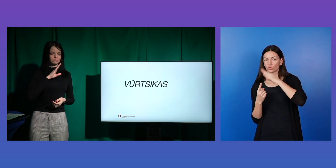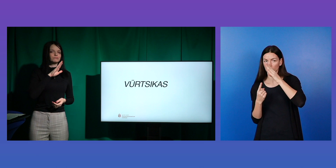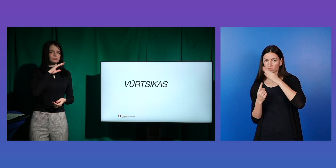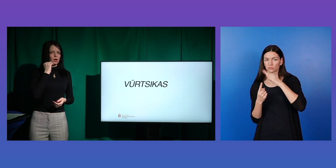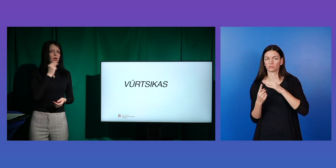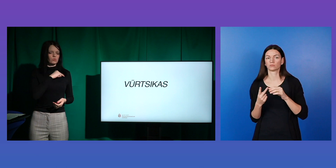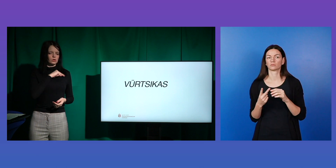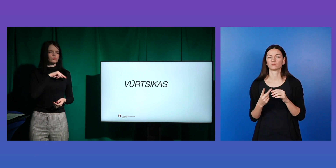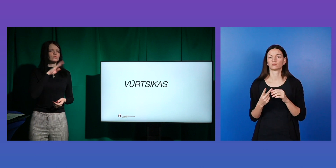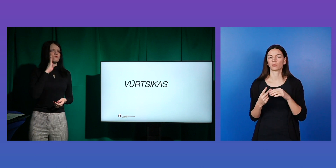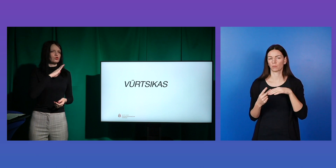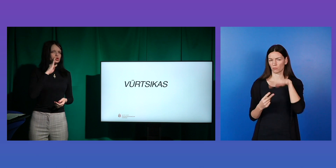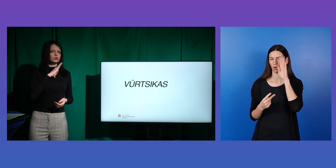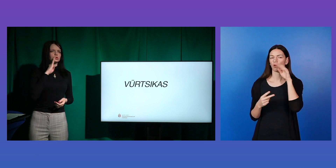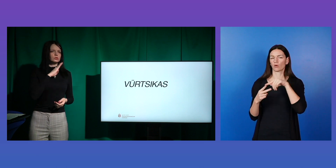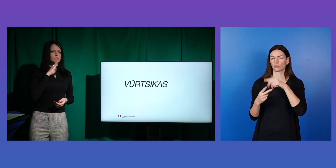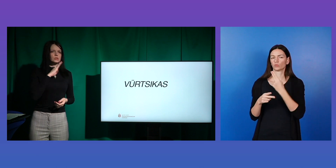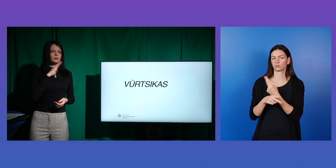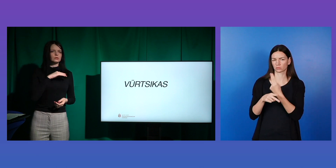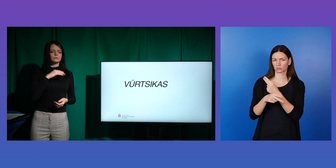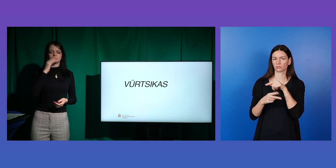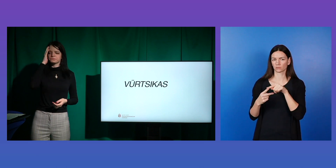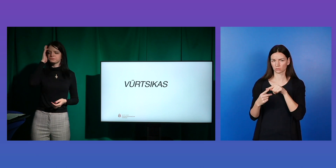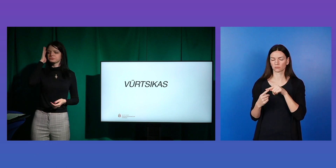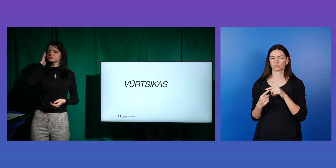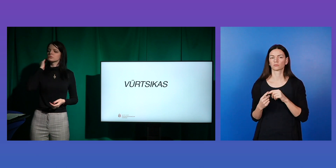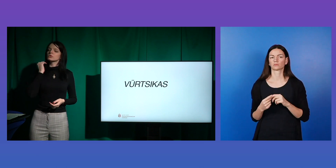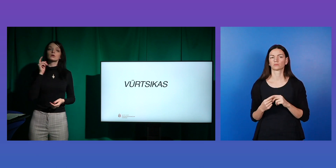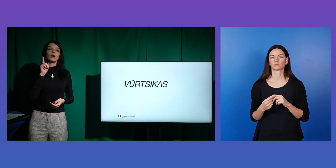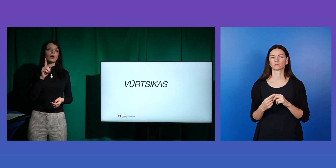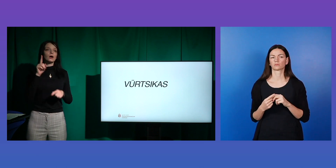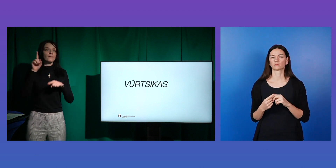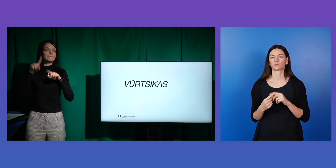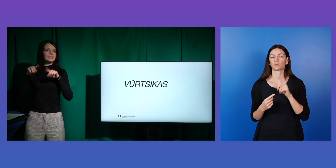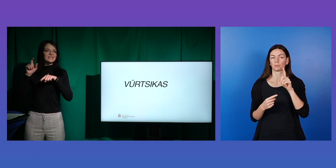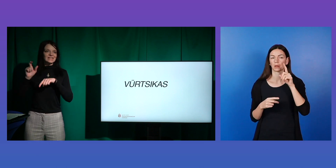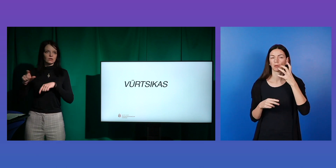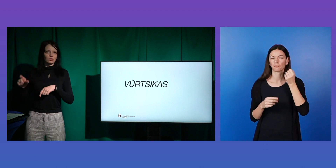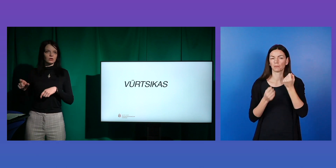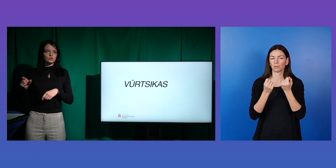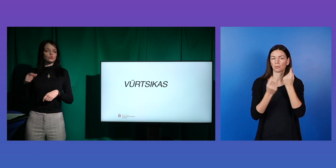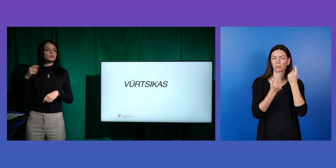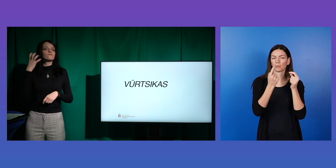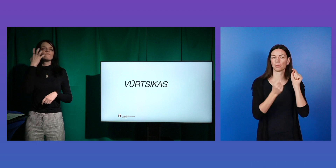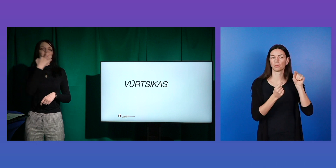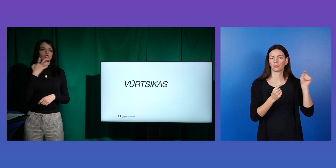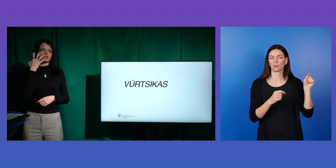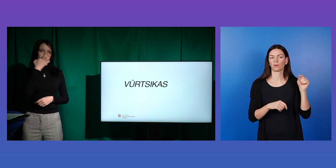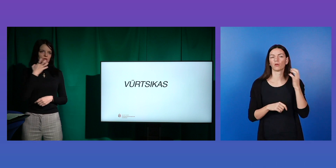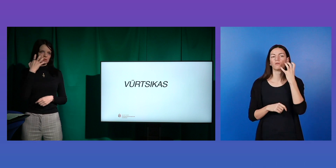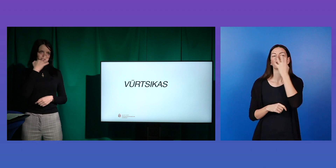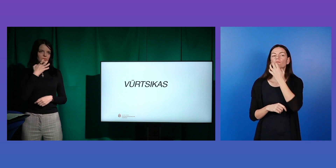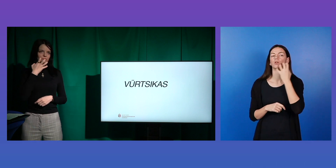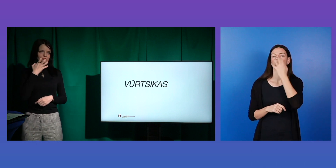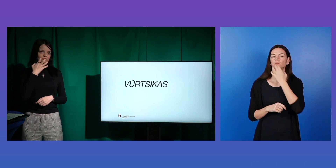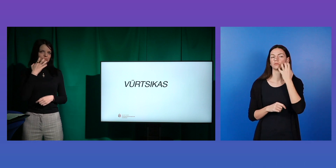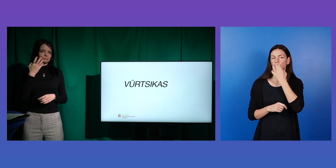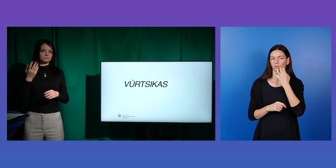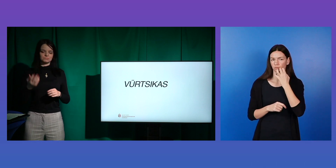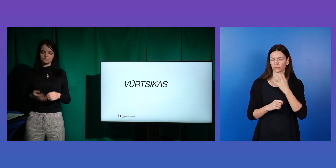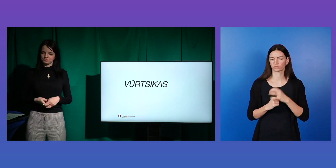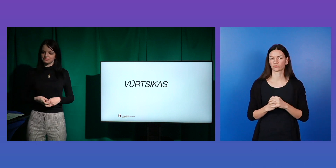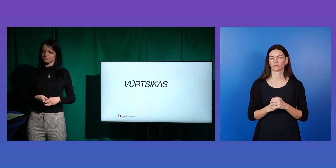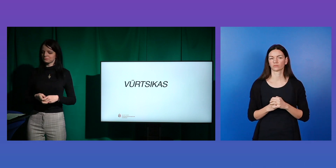Selline viipemärk. Seda viipemärki kasutati palju minu katses, aga mõni inimene kasutas ka